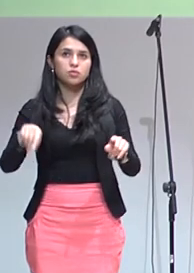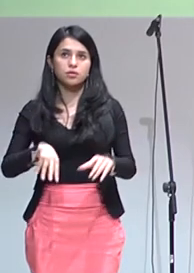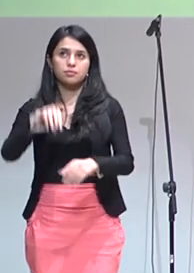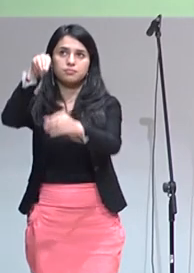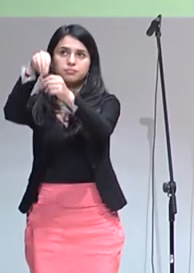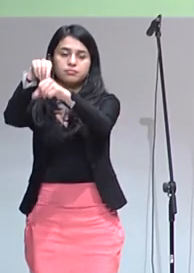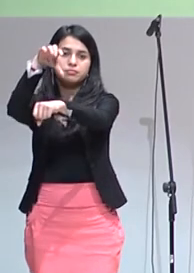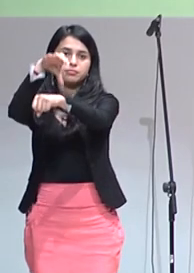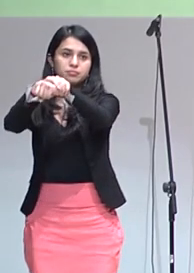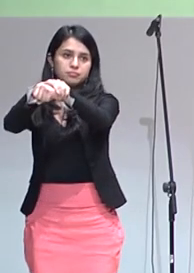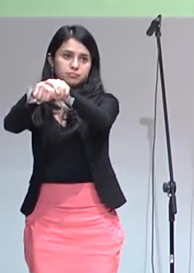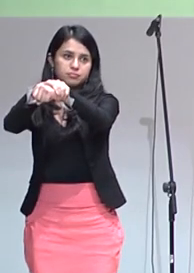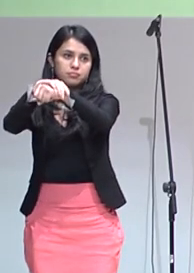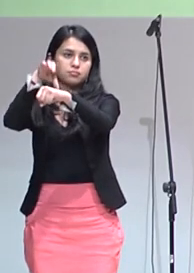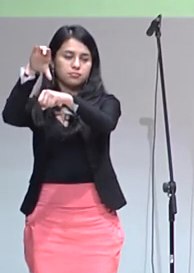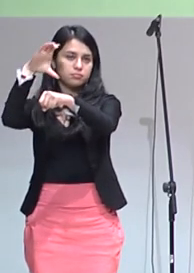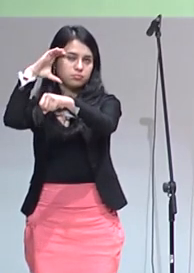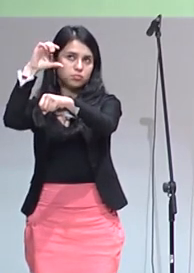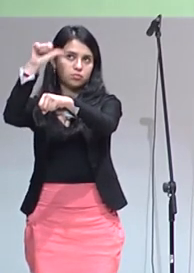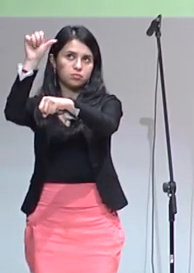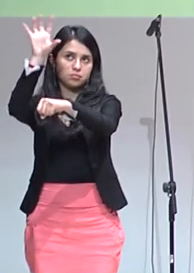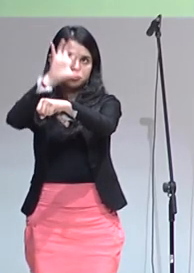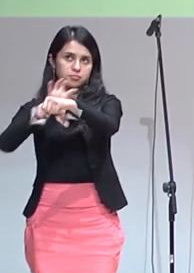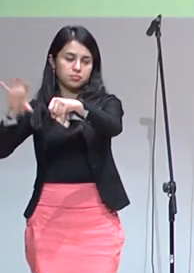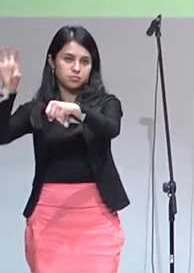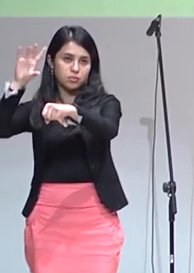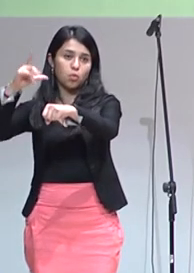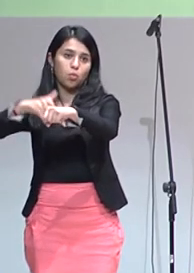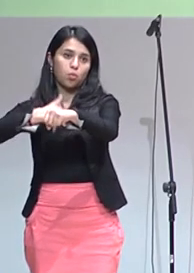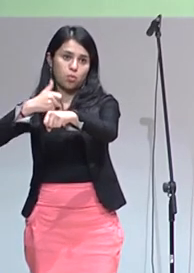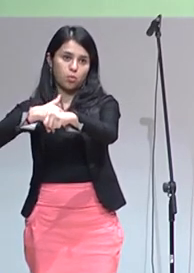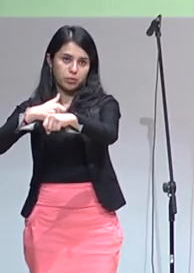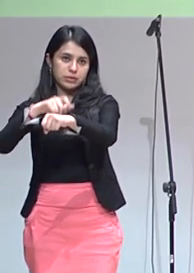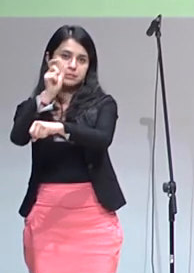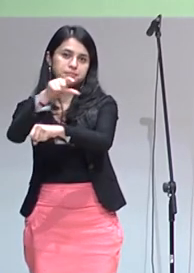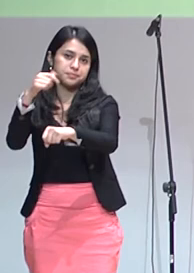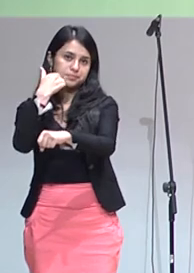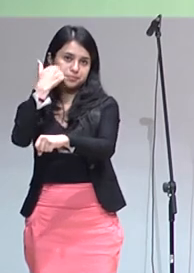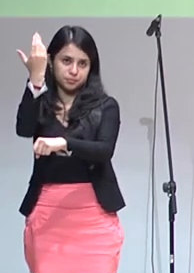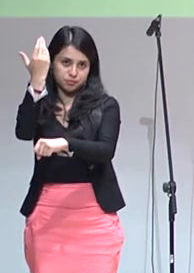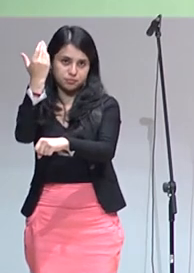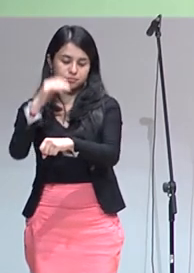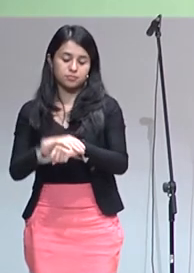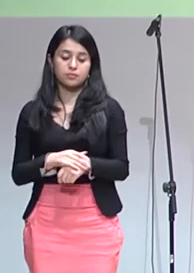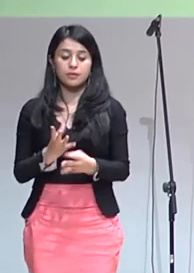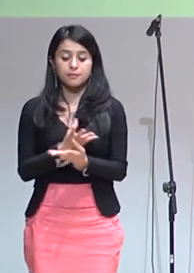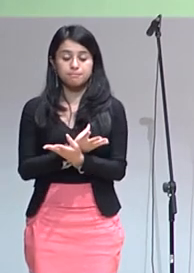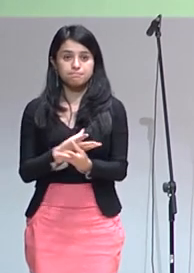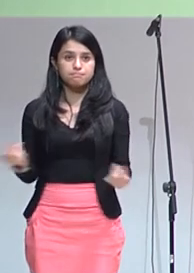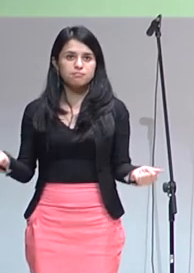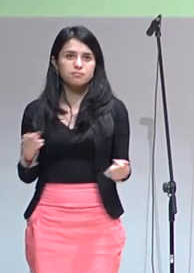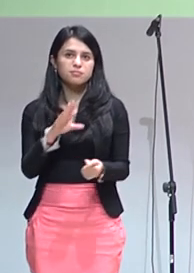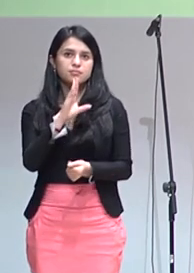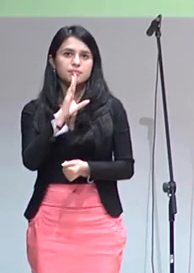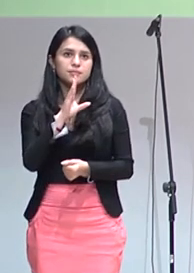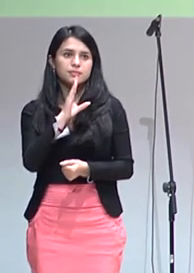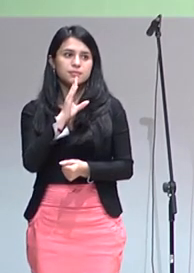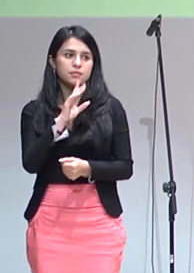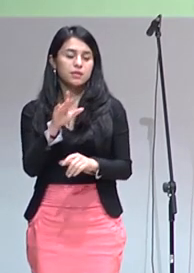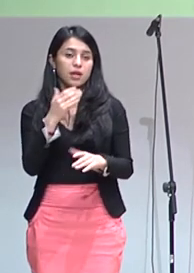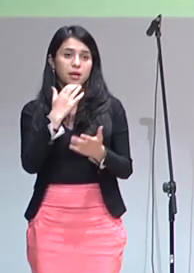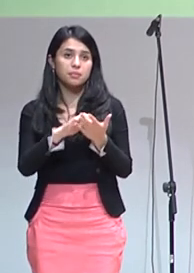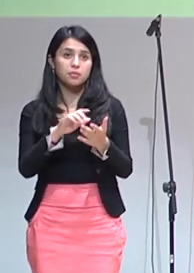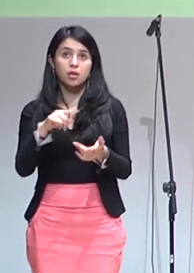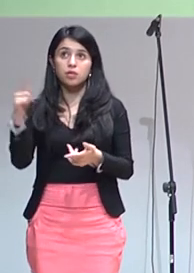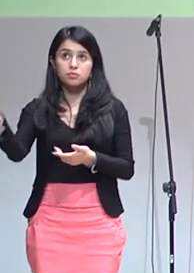en las cárceles de los países transportando droga, jóvenes y gente adulta. Y los desaparecidos, sí, definitivamente que no